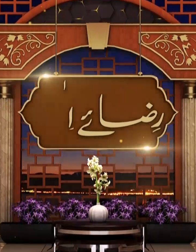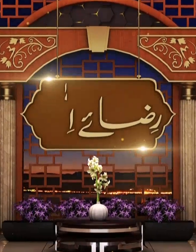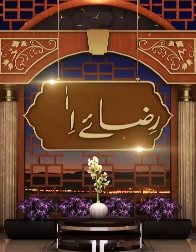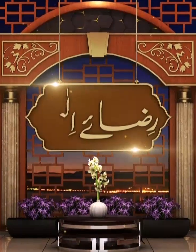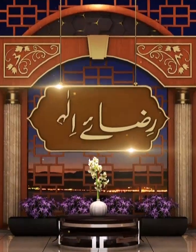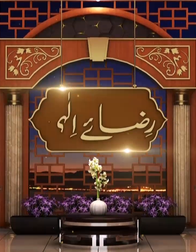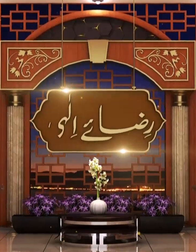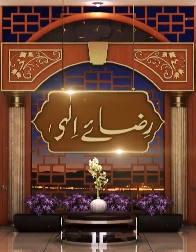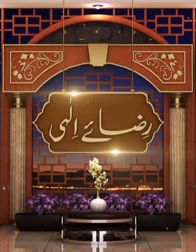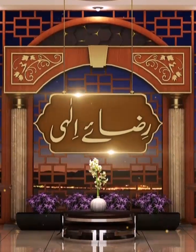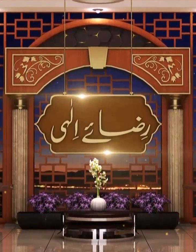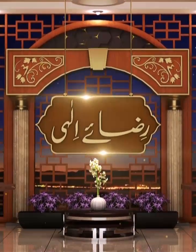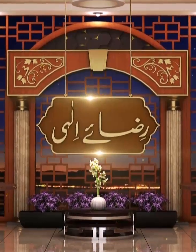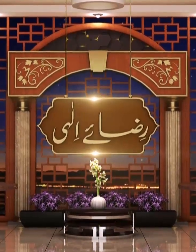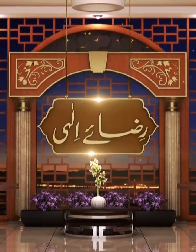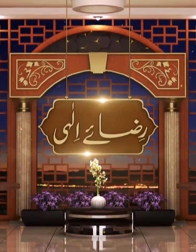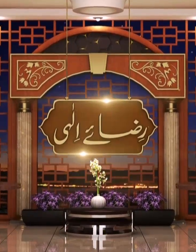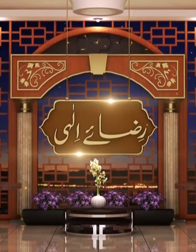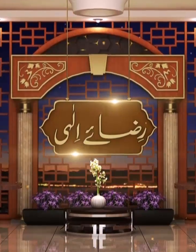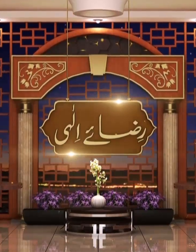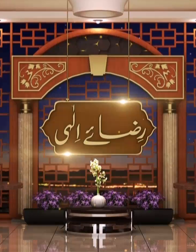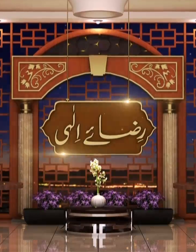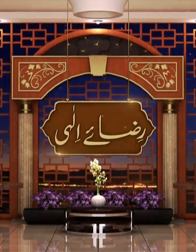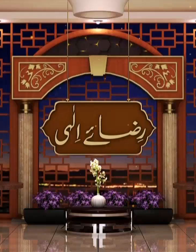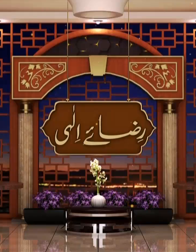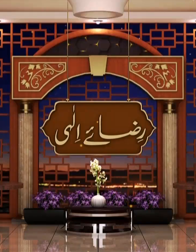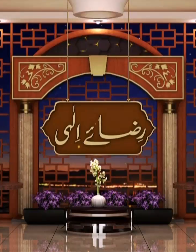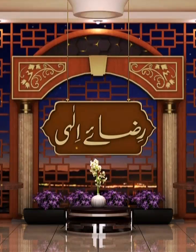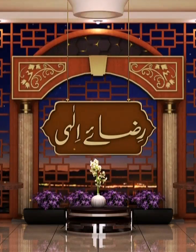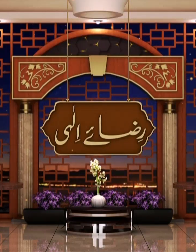مراد حاصل رضا حضرت